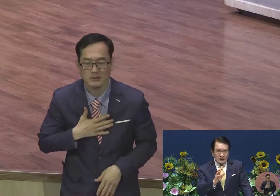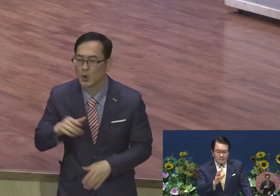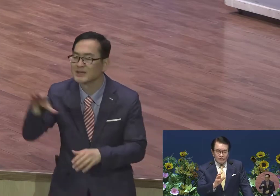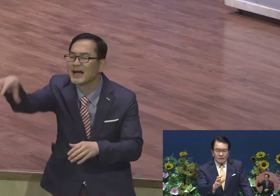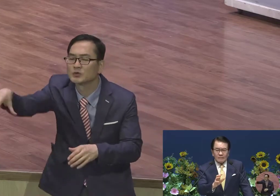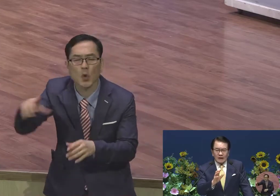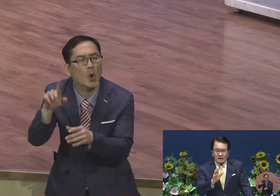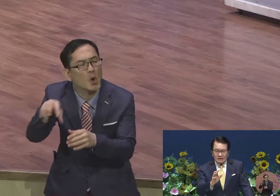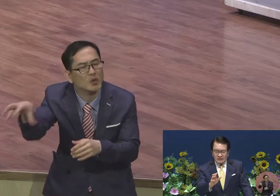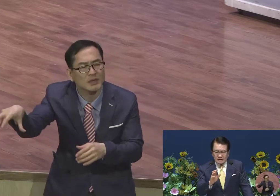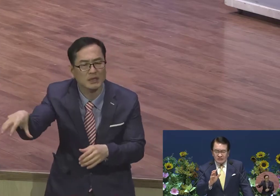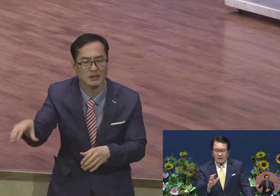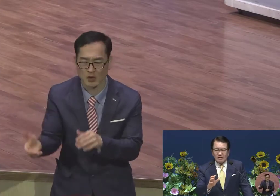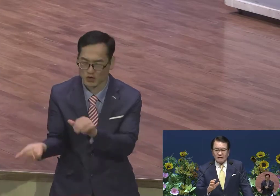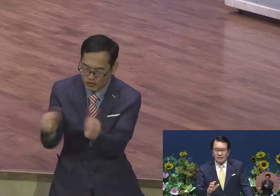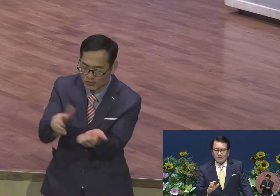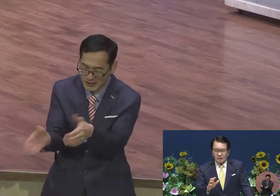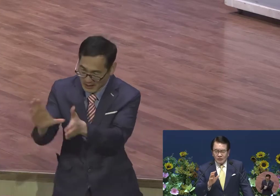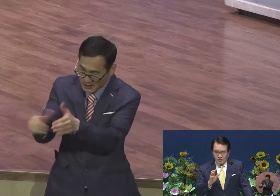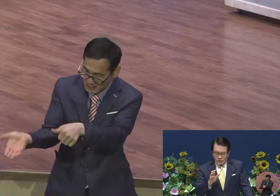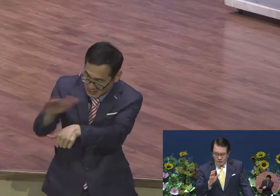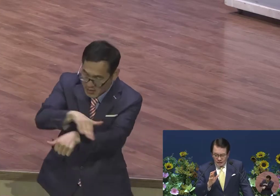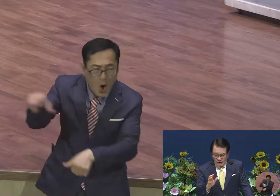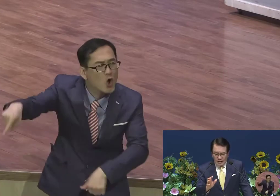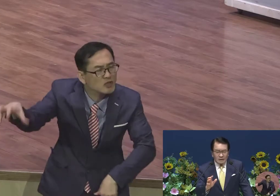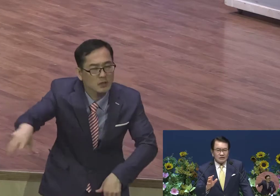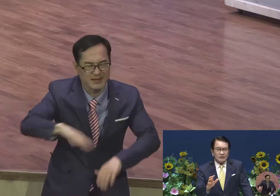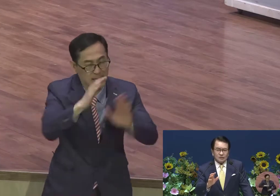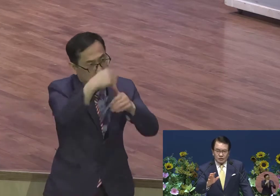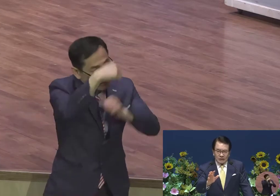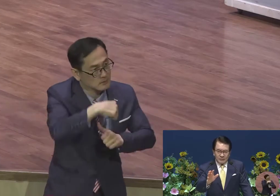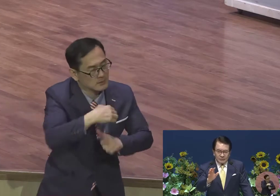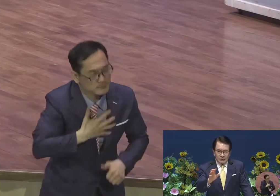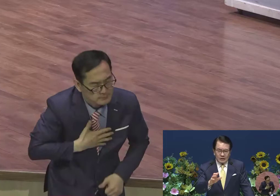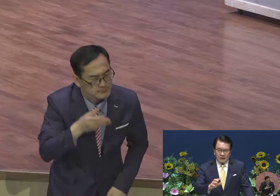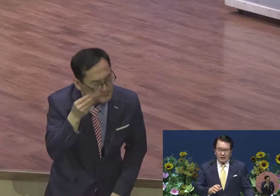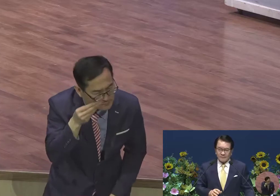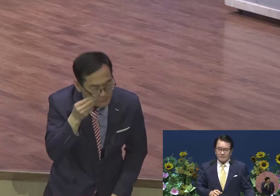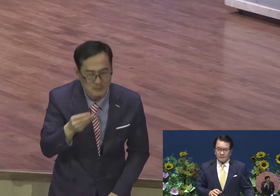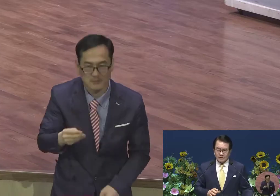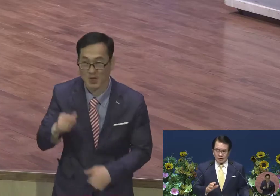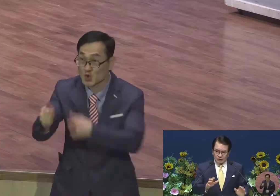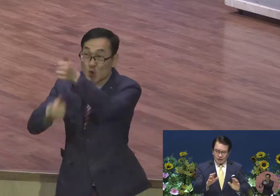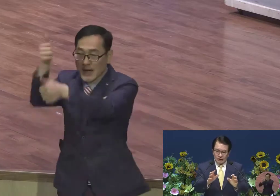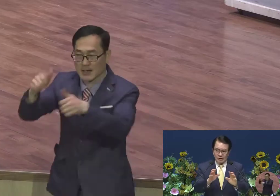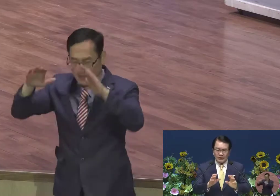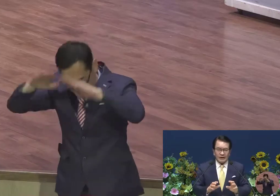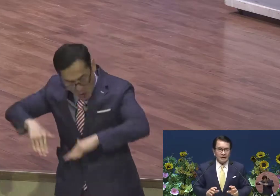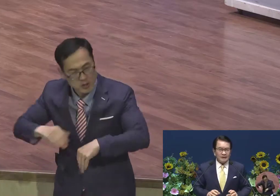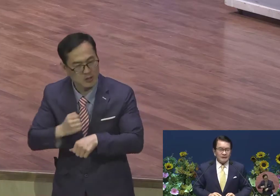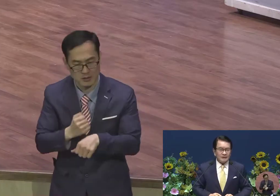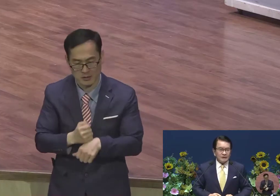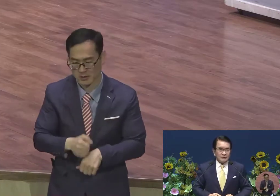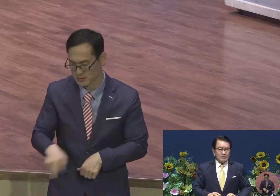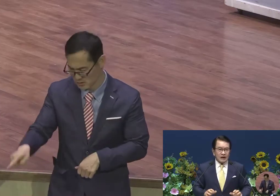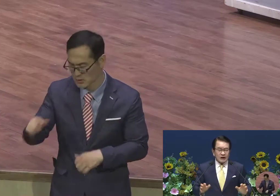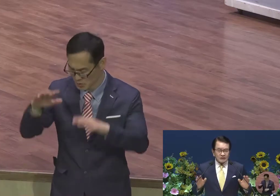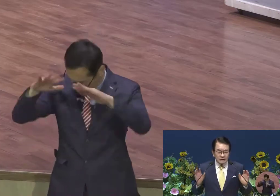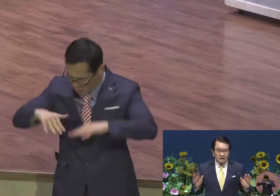전부 다 마귀 식인들 하는 거예요 다 조상 앞에 절해라 조사진 해야 돼